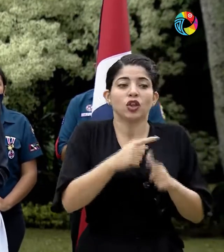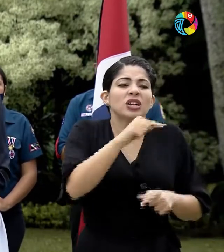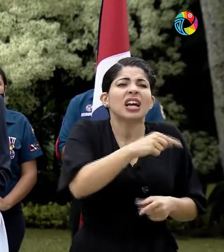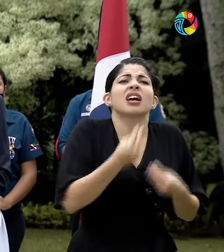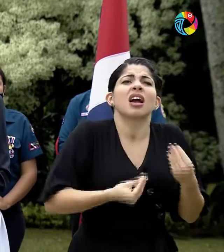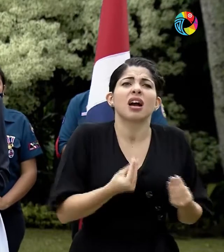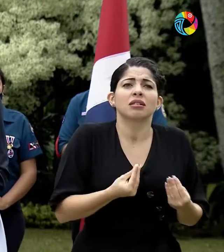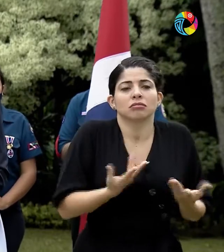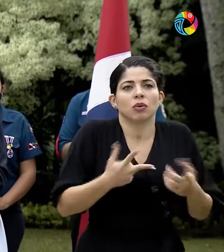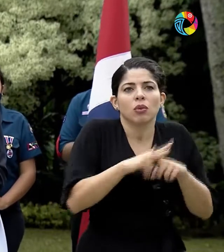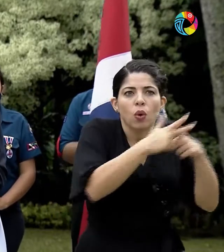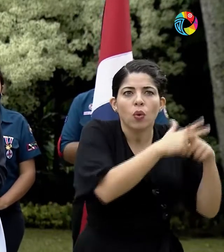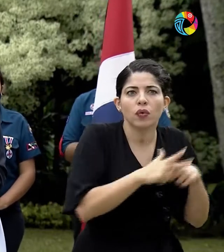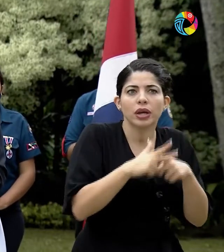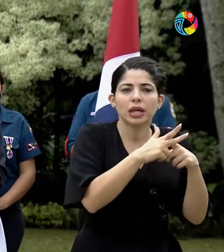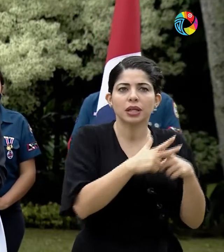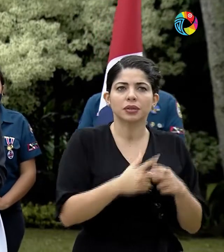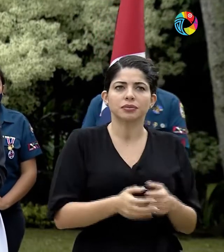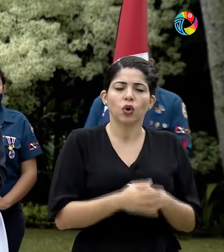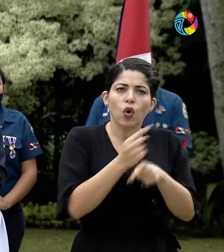corregirlo.